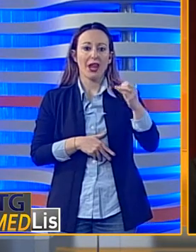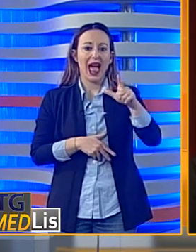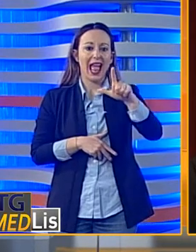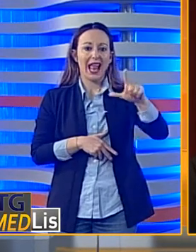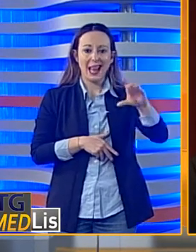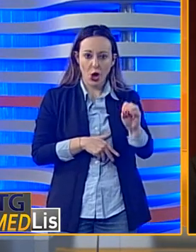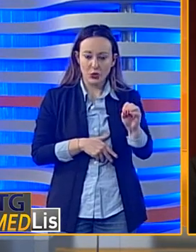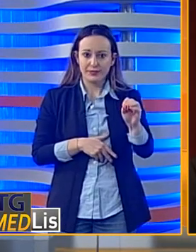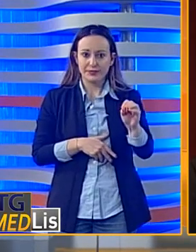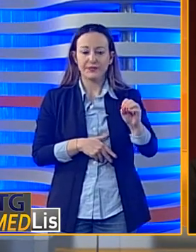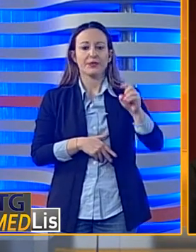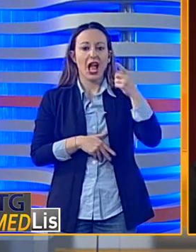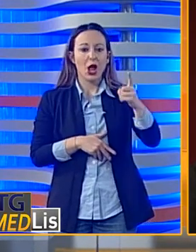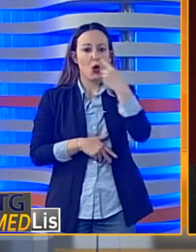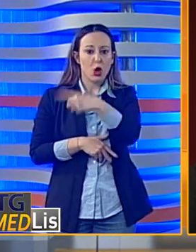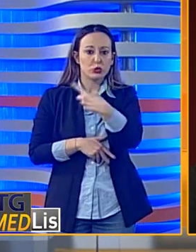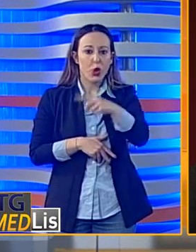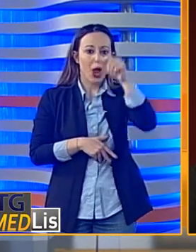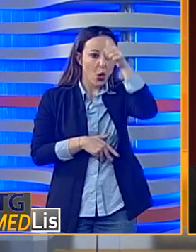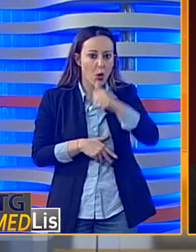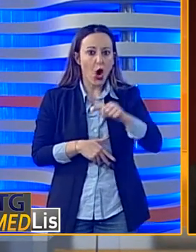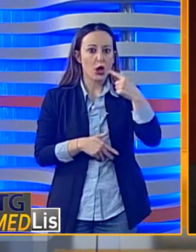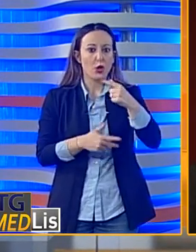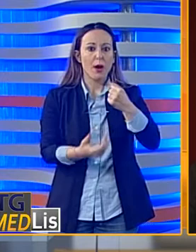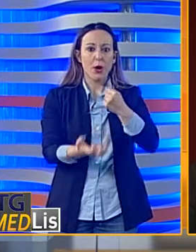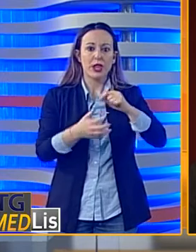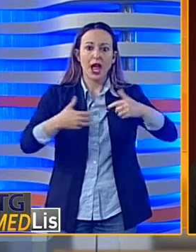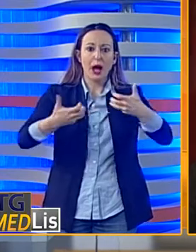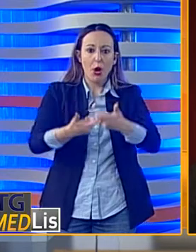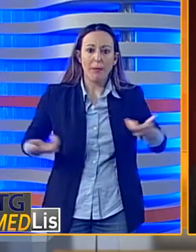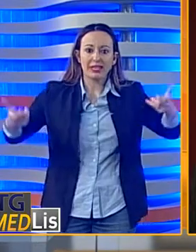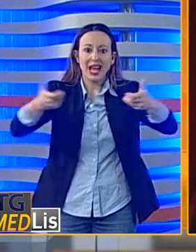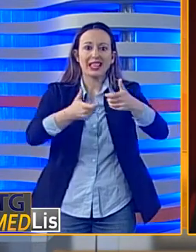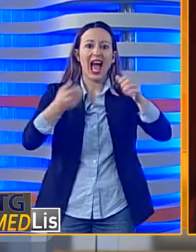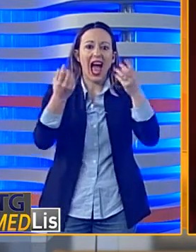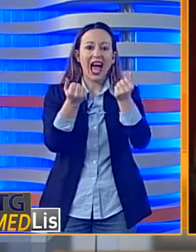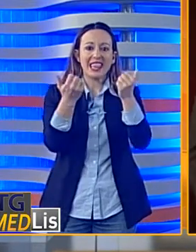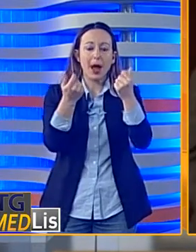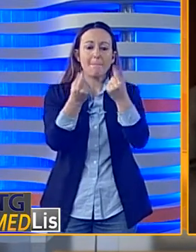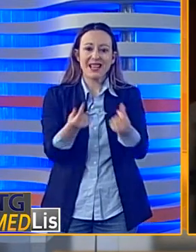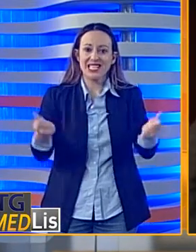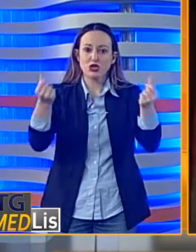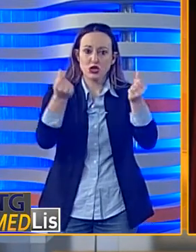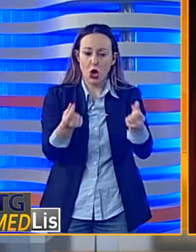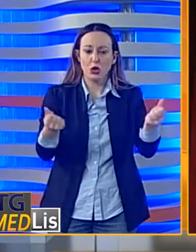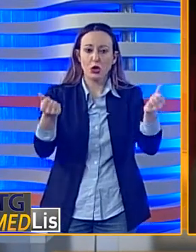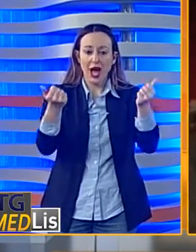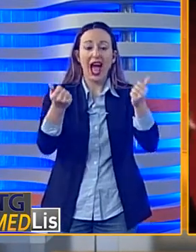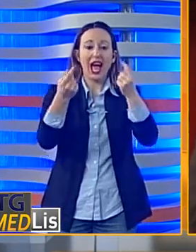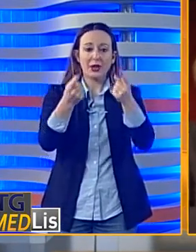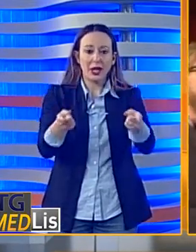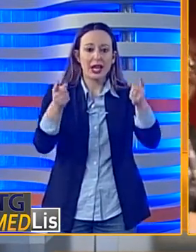era trasparente. Perciò la procura valuterà se emergeranno o meno estremi